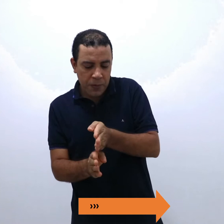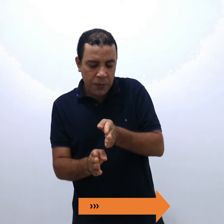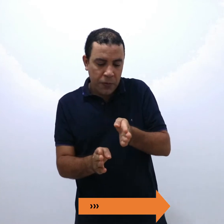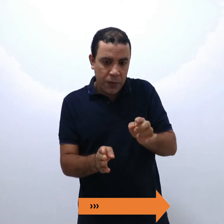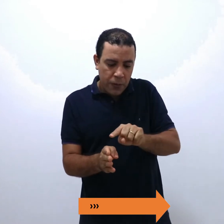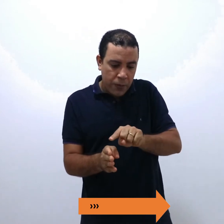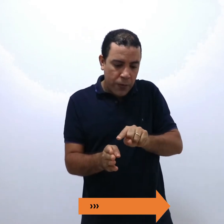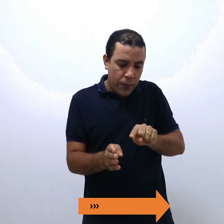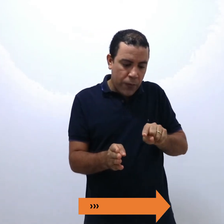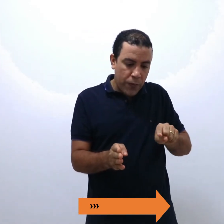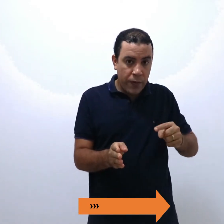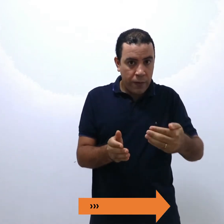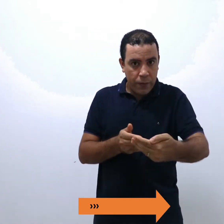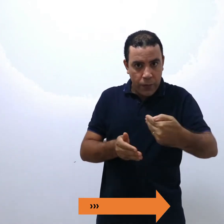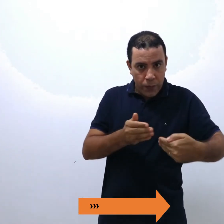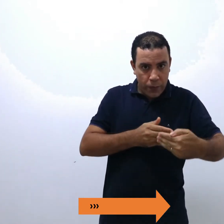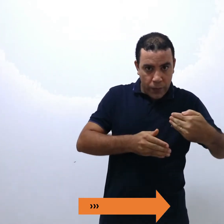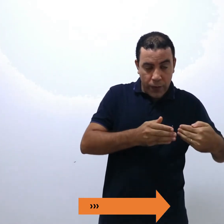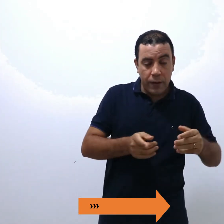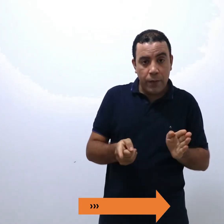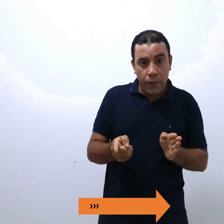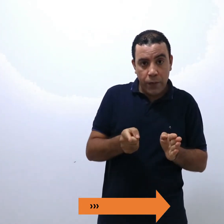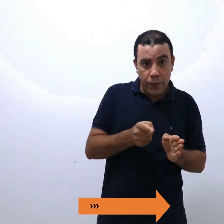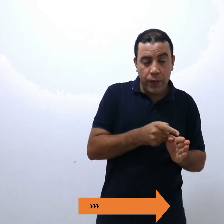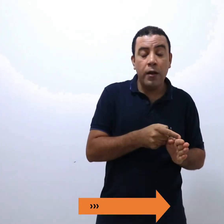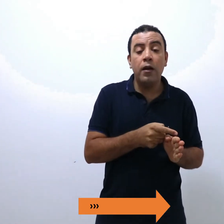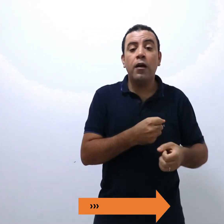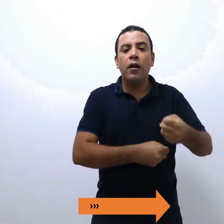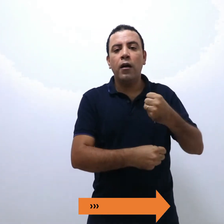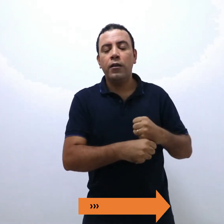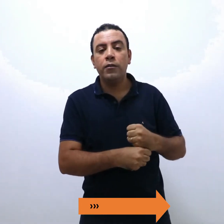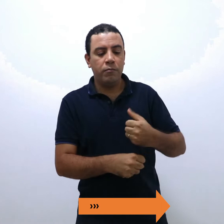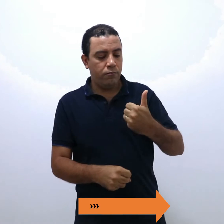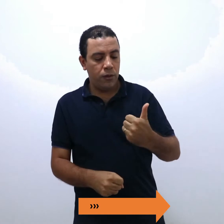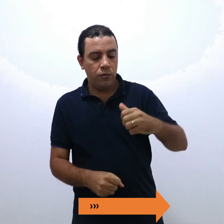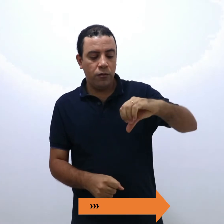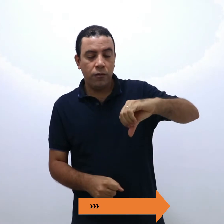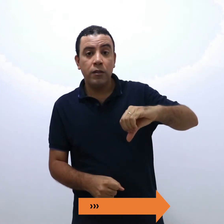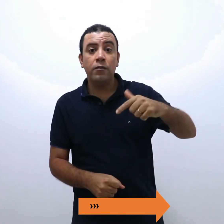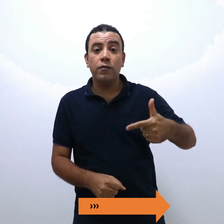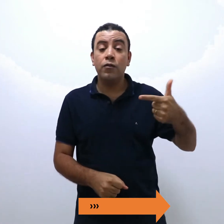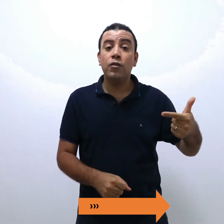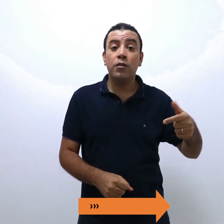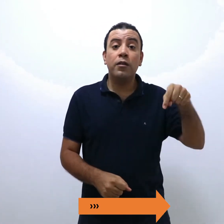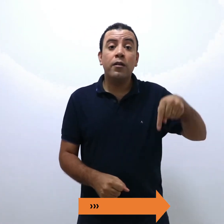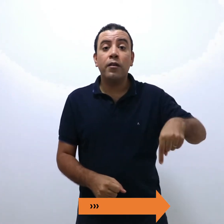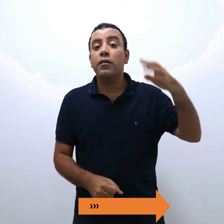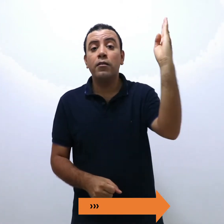Ainda retomando um tempo atrás, voltando um pouco mais, alguns anos, por exemplo, em 1922, aqui no